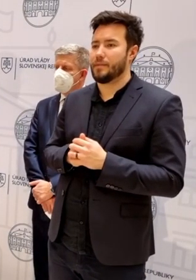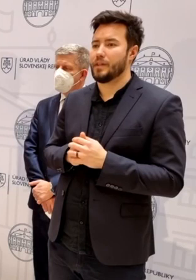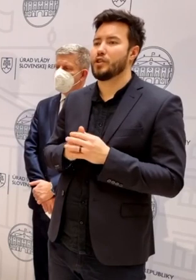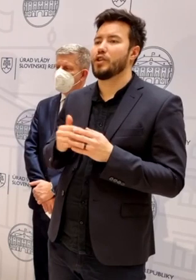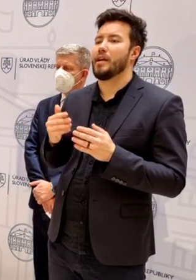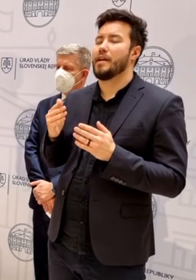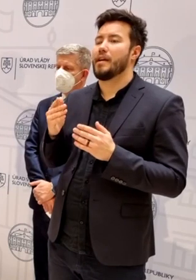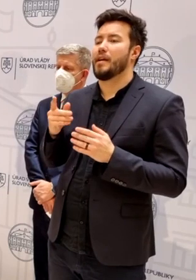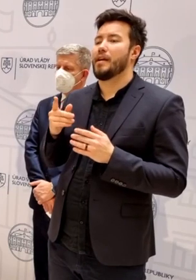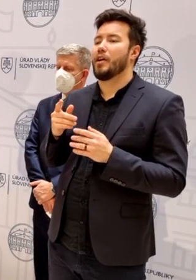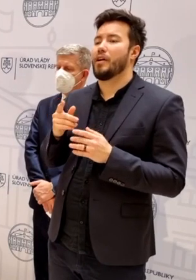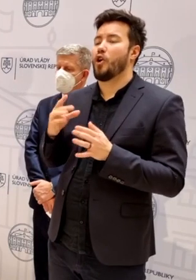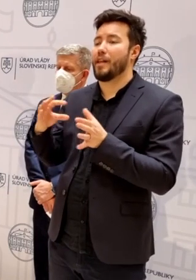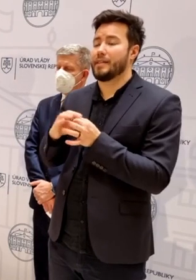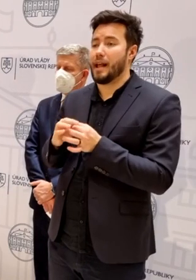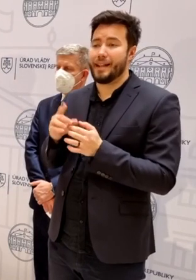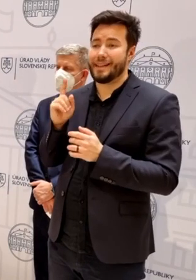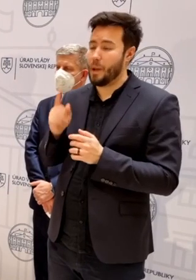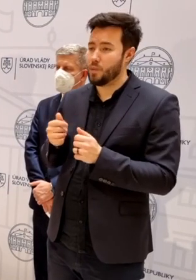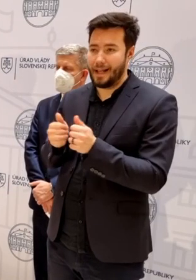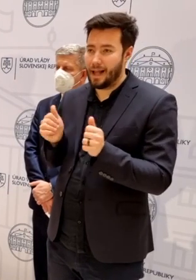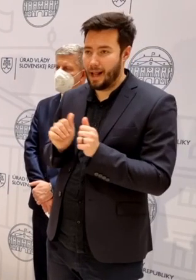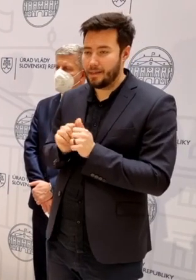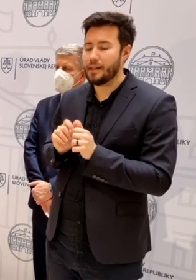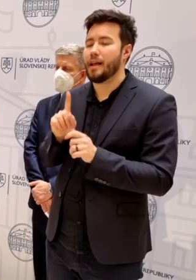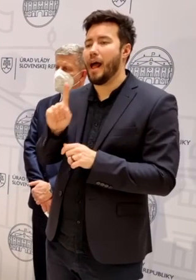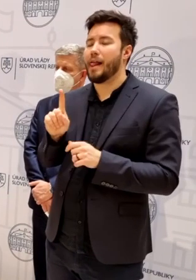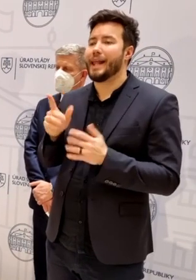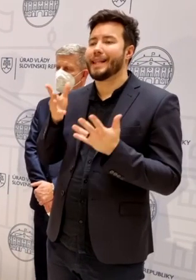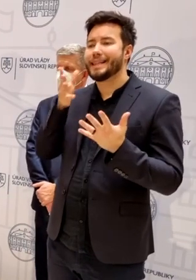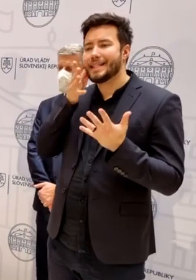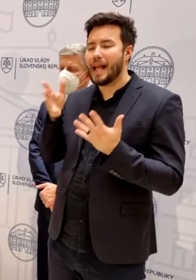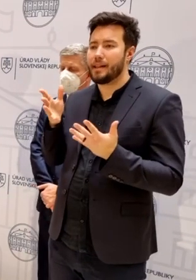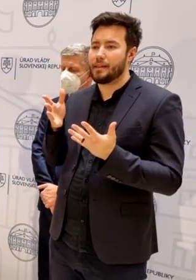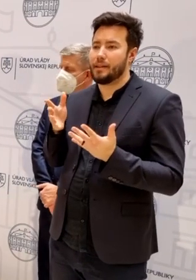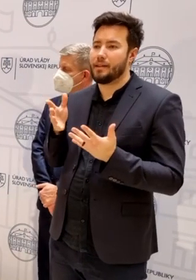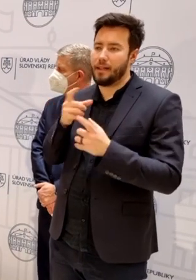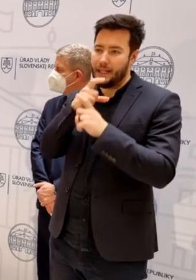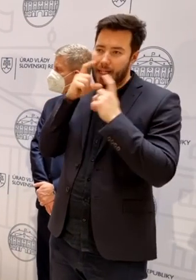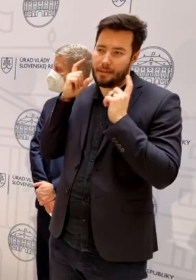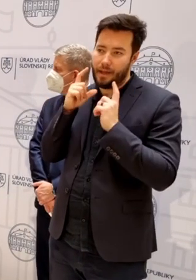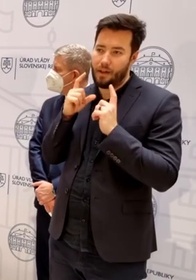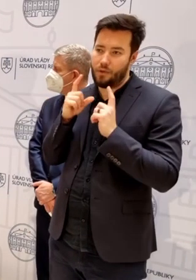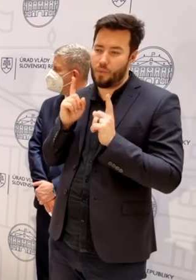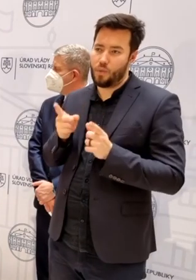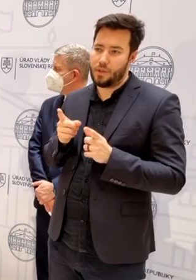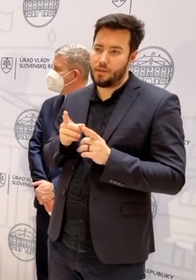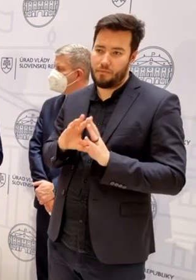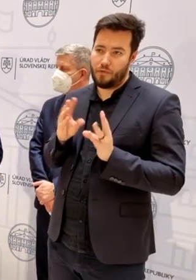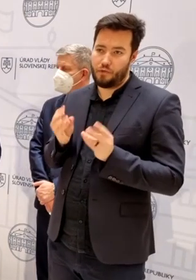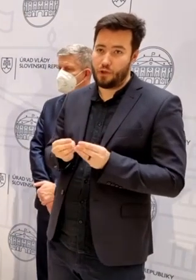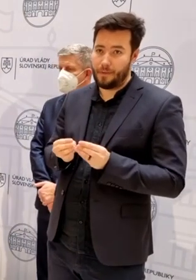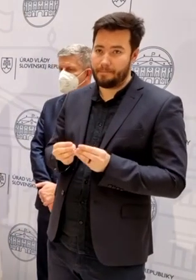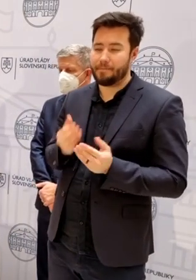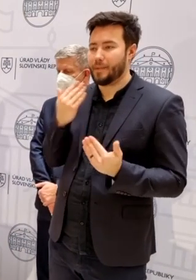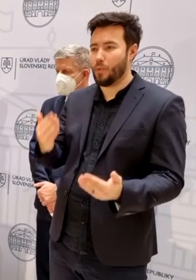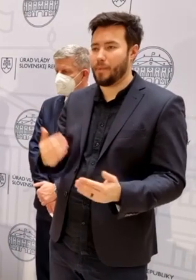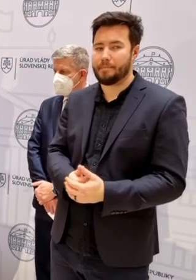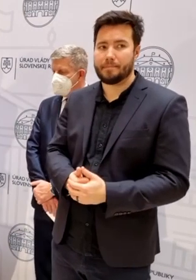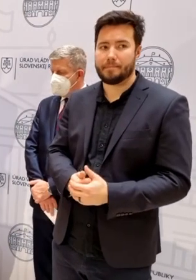nemusel ísť do karantény, ale po dobu 10 dní by nosil respirátor. Toľko z mojej strany. Ďakujem.